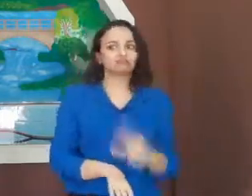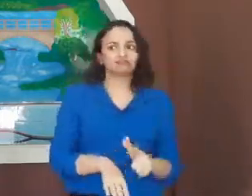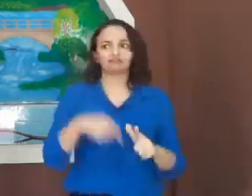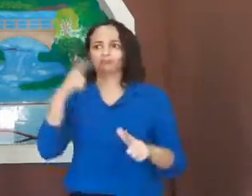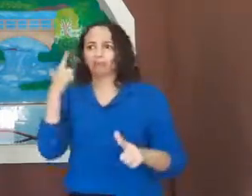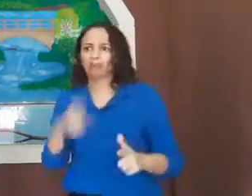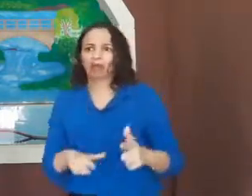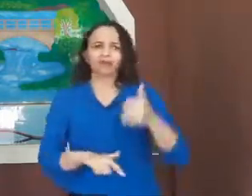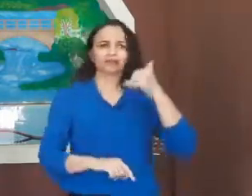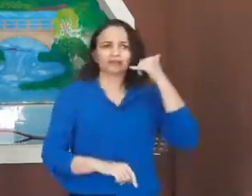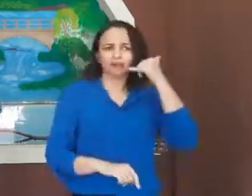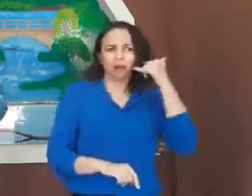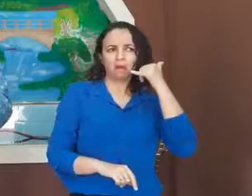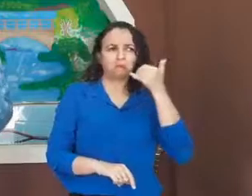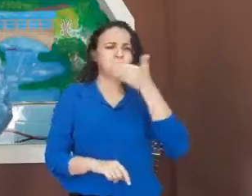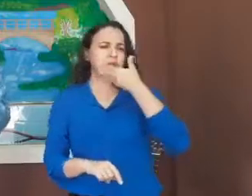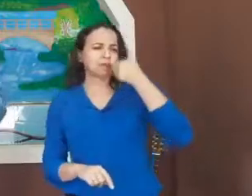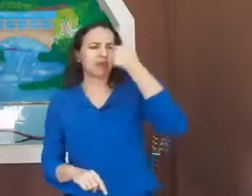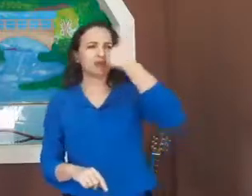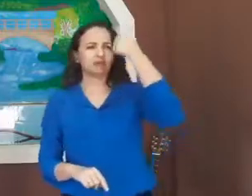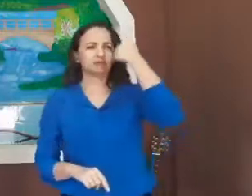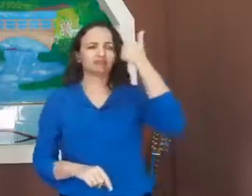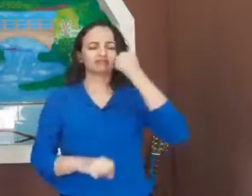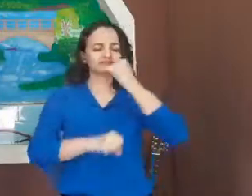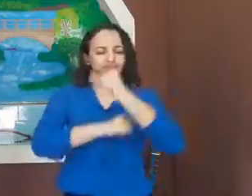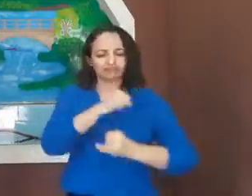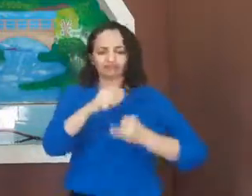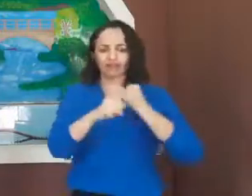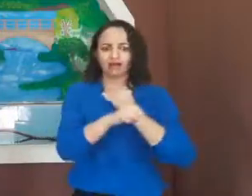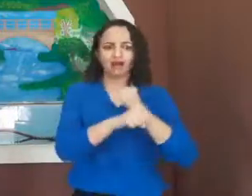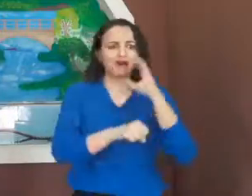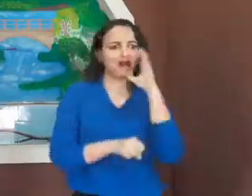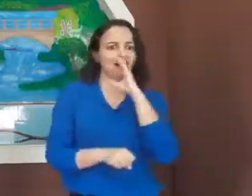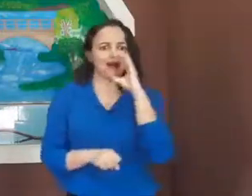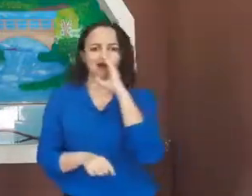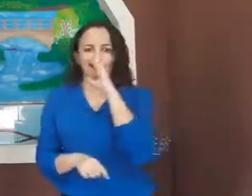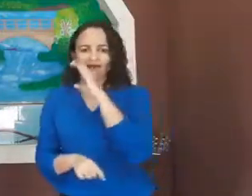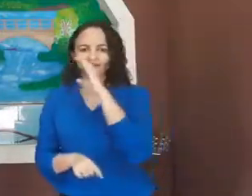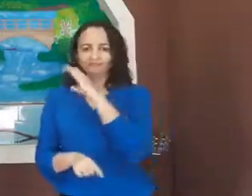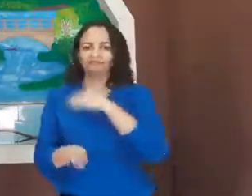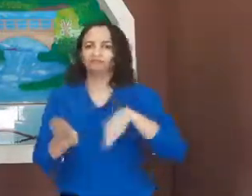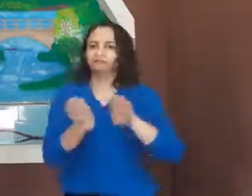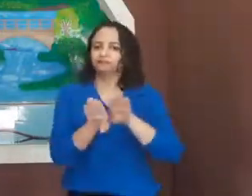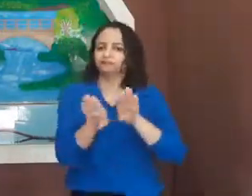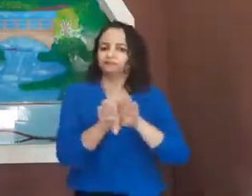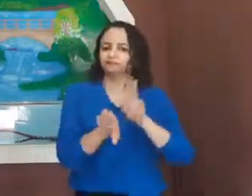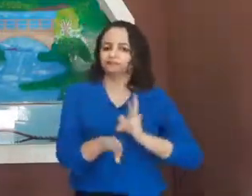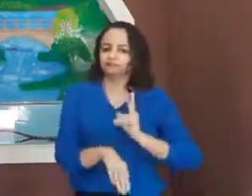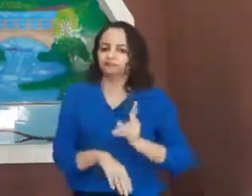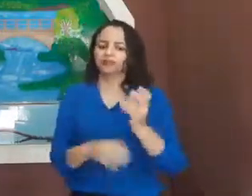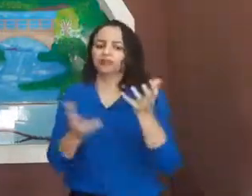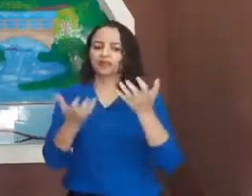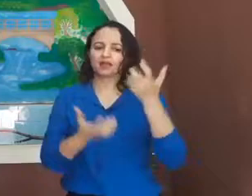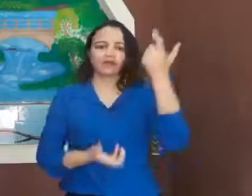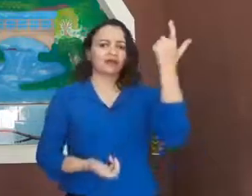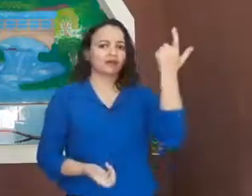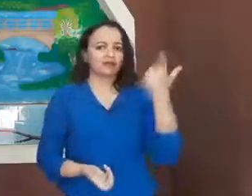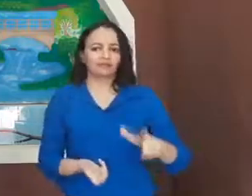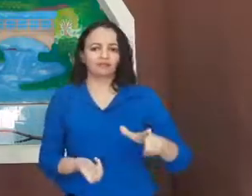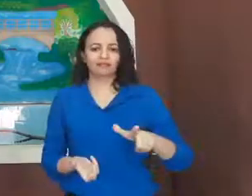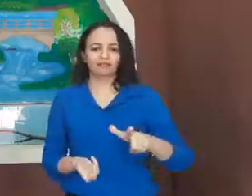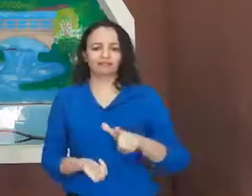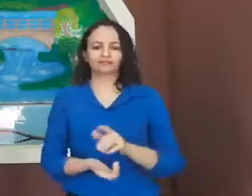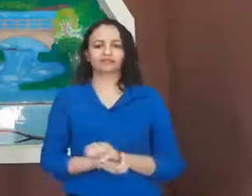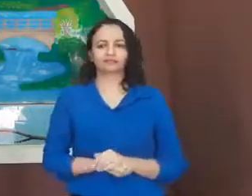um celular, um componente, uma internet muito mais veloz e muito mais rápido. Ou